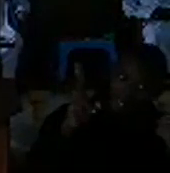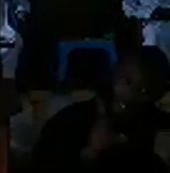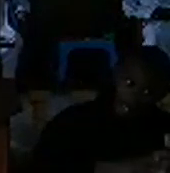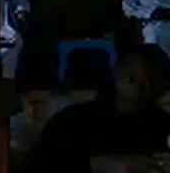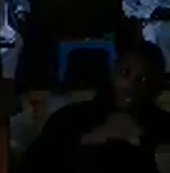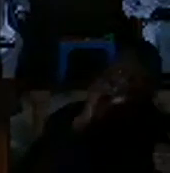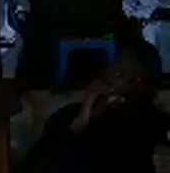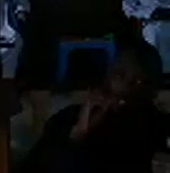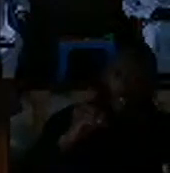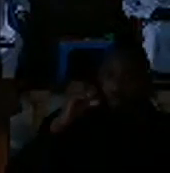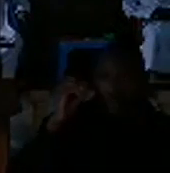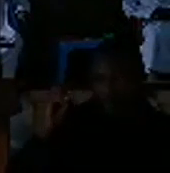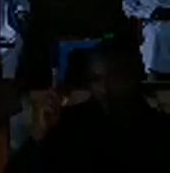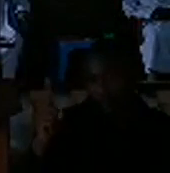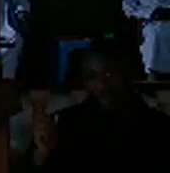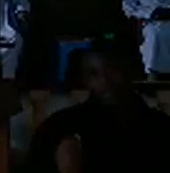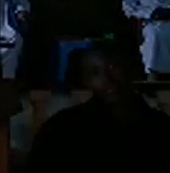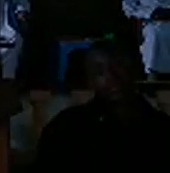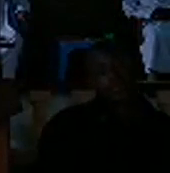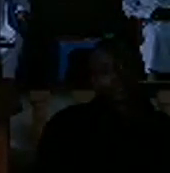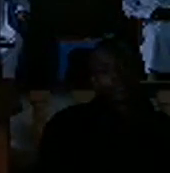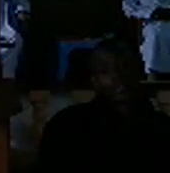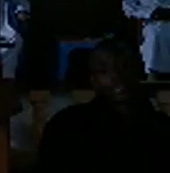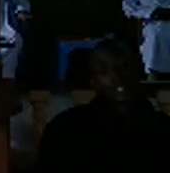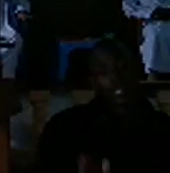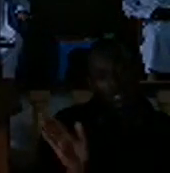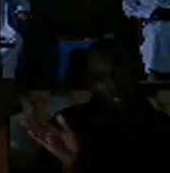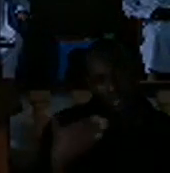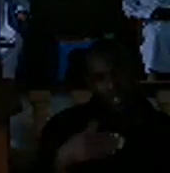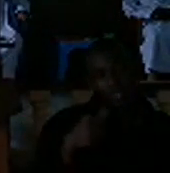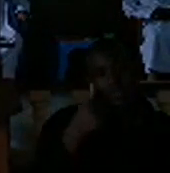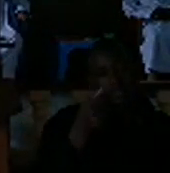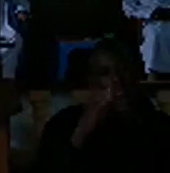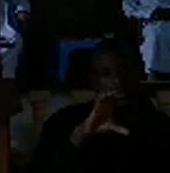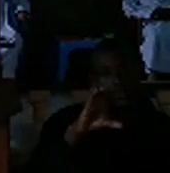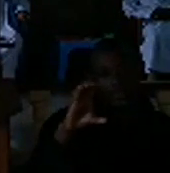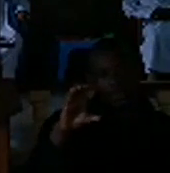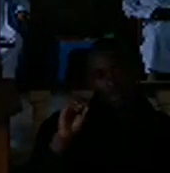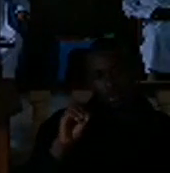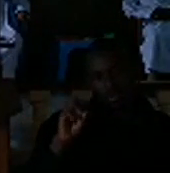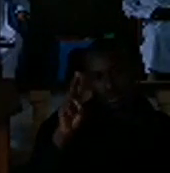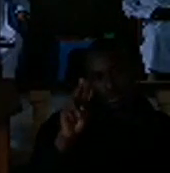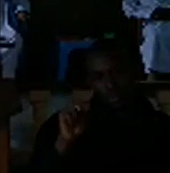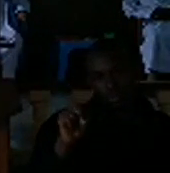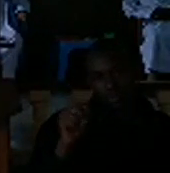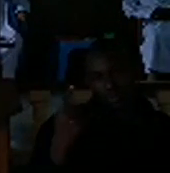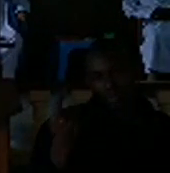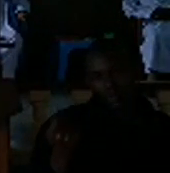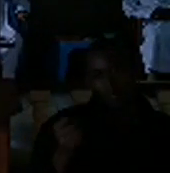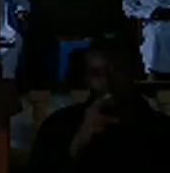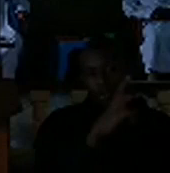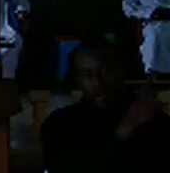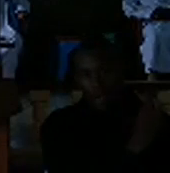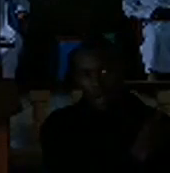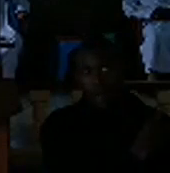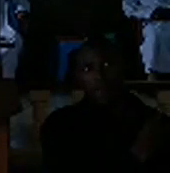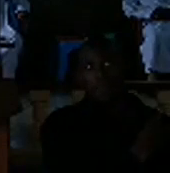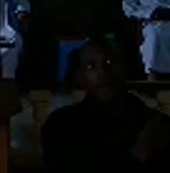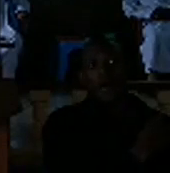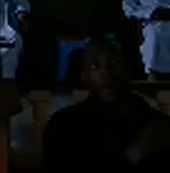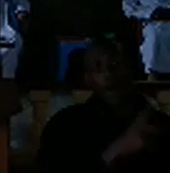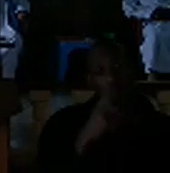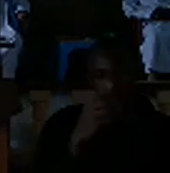777001 ucoke ukiandike account number igana rimwe inya ithano inya imwe